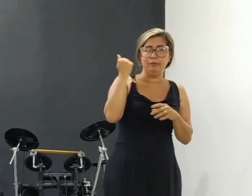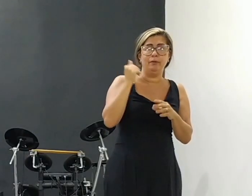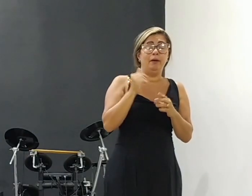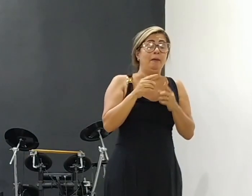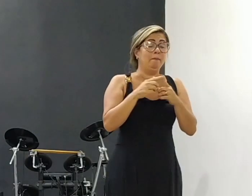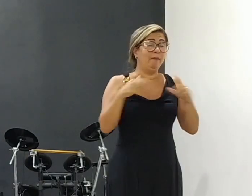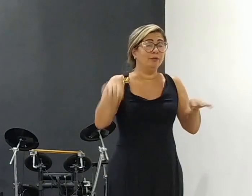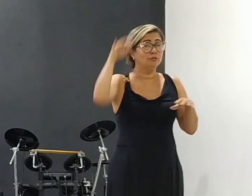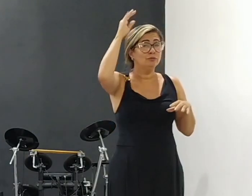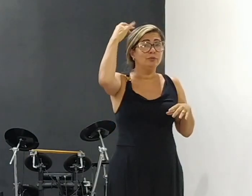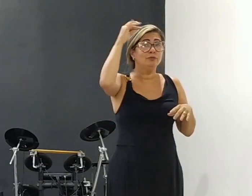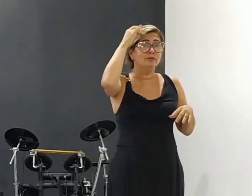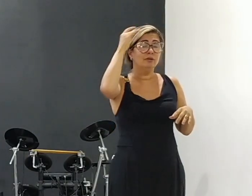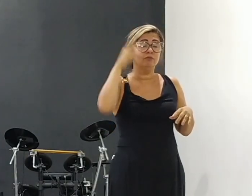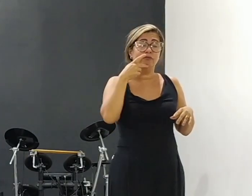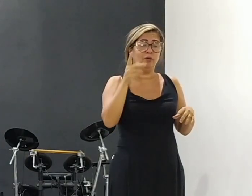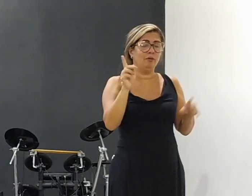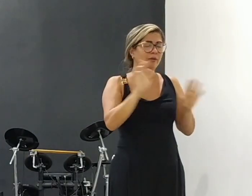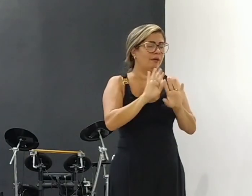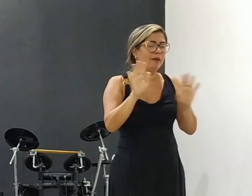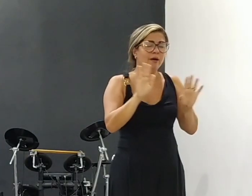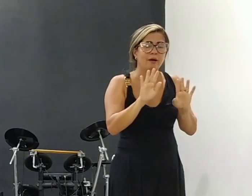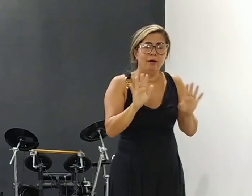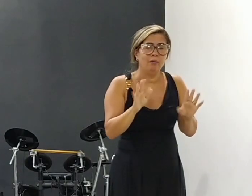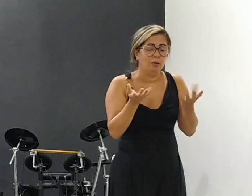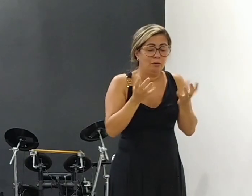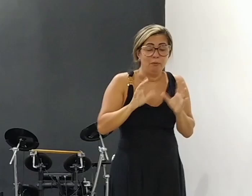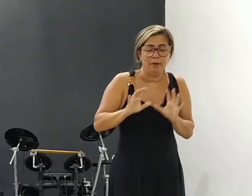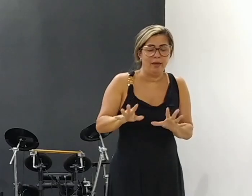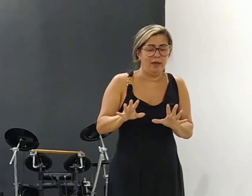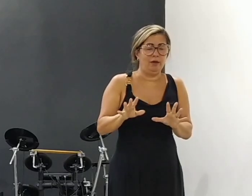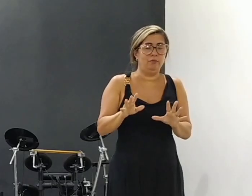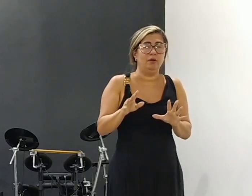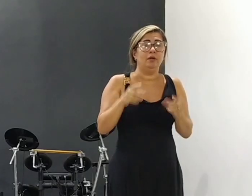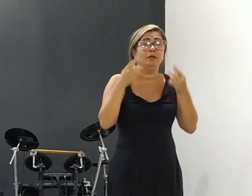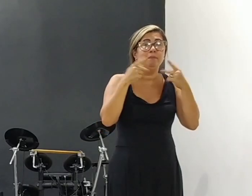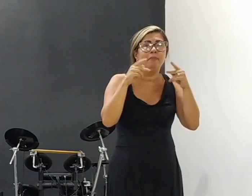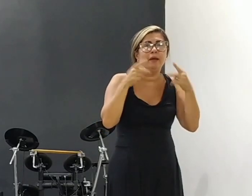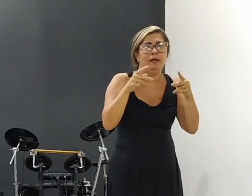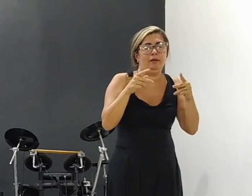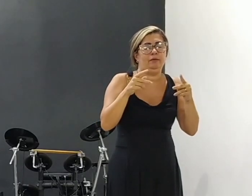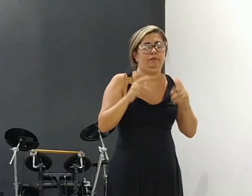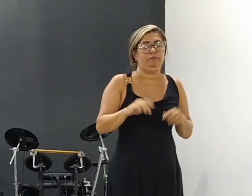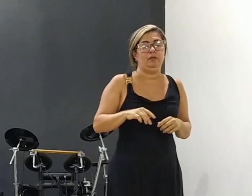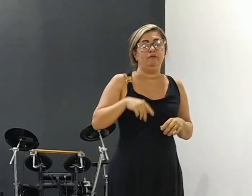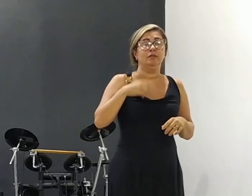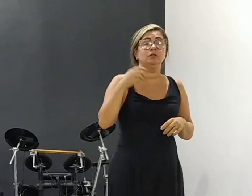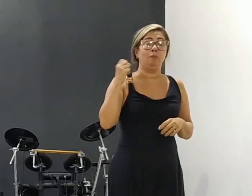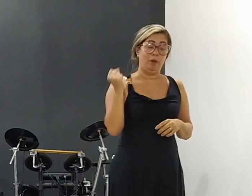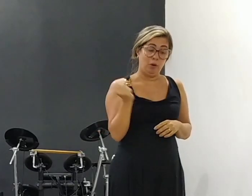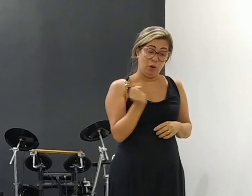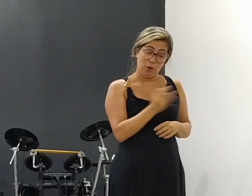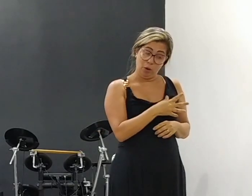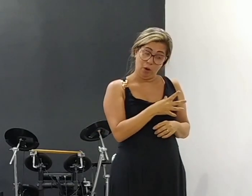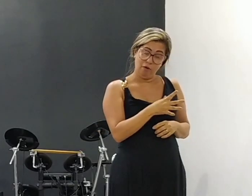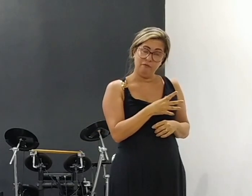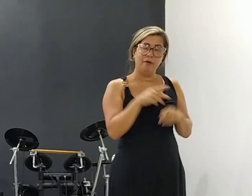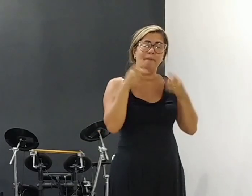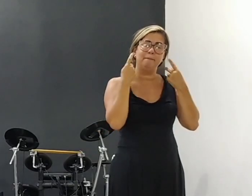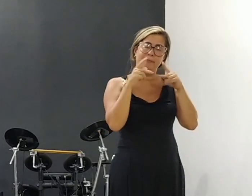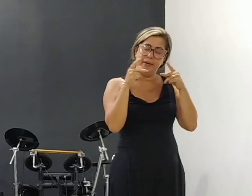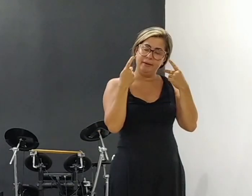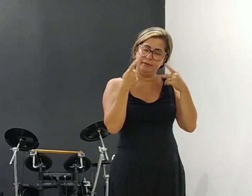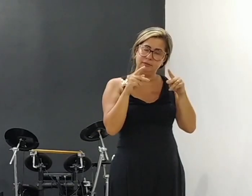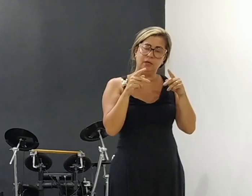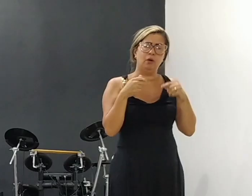nada disso que eu quero. Aí eu falei: ô Senhor, mas amém, eis-me aqui. Estava em casa escutando esse primeiro louvor que foi tocado